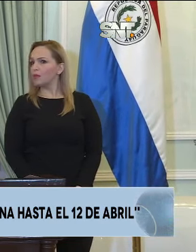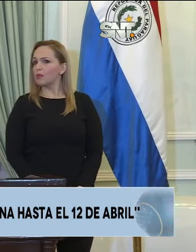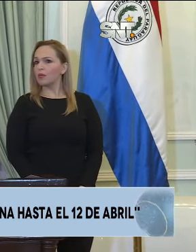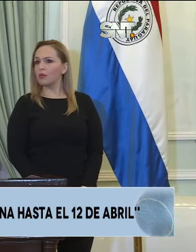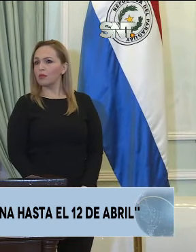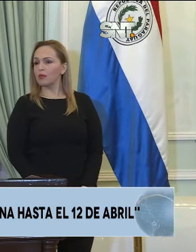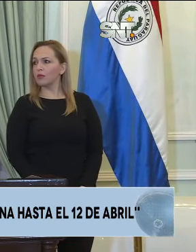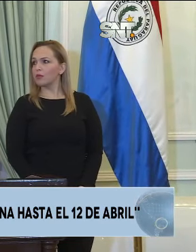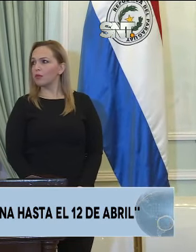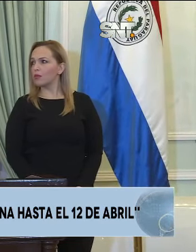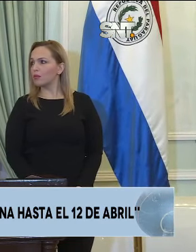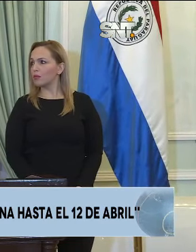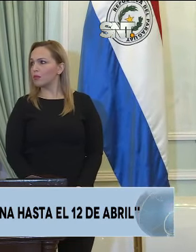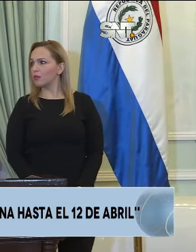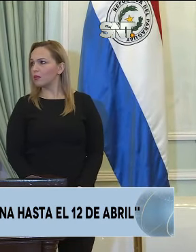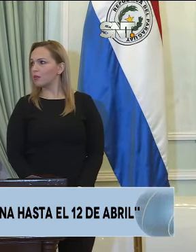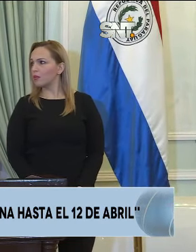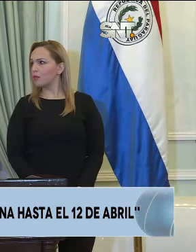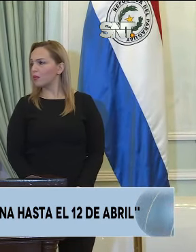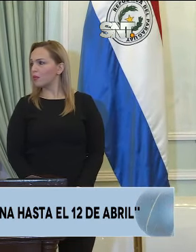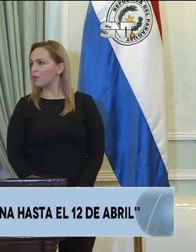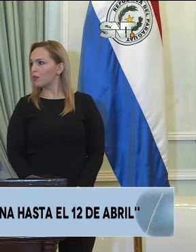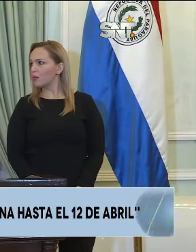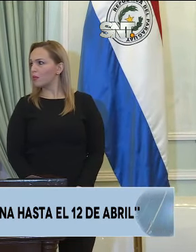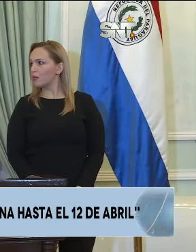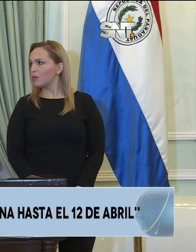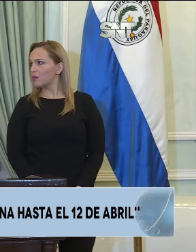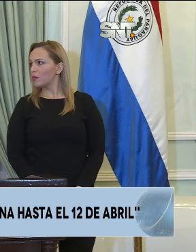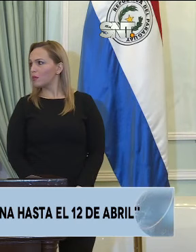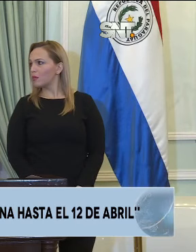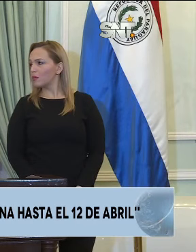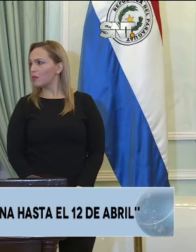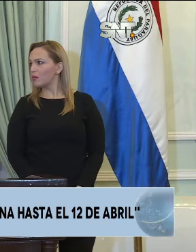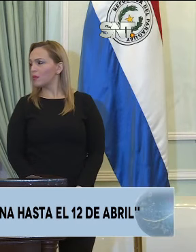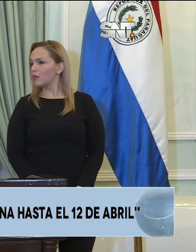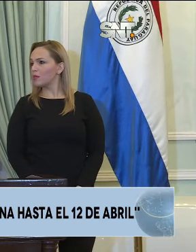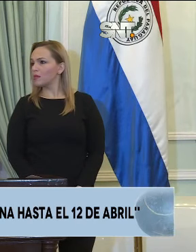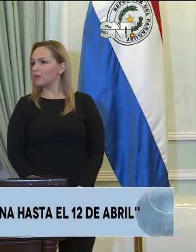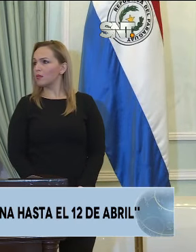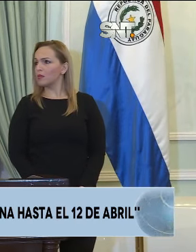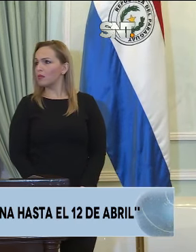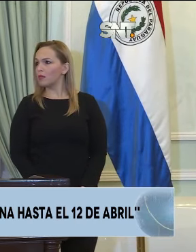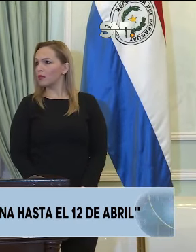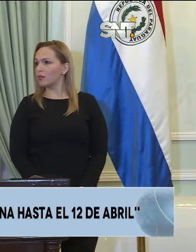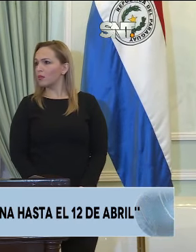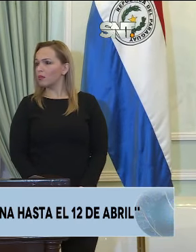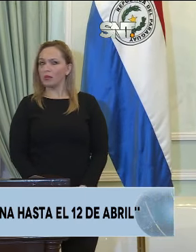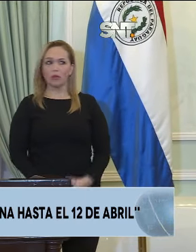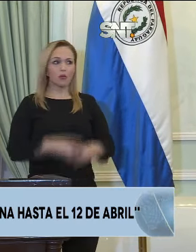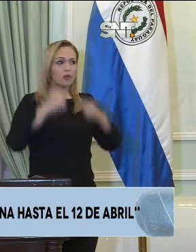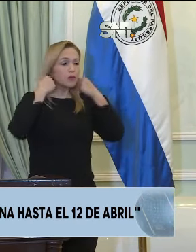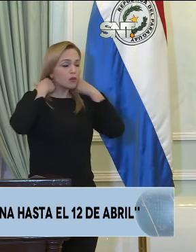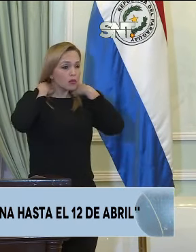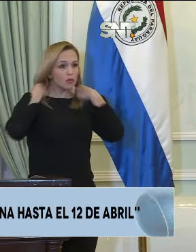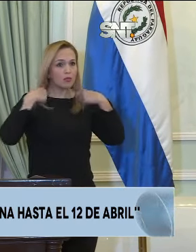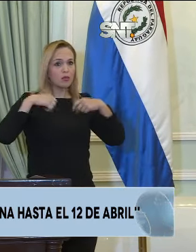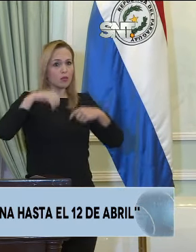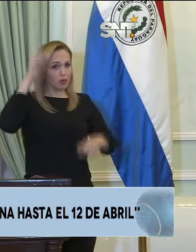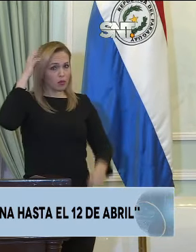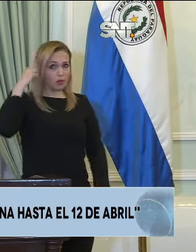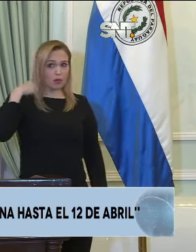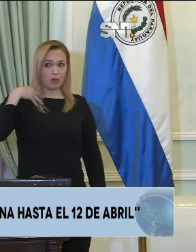medianoche, y reitero, hay un cese total de las actividades con algunas excepciones.